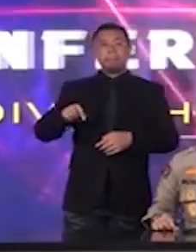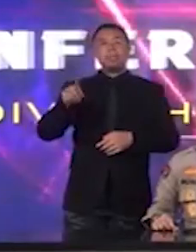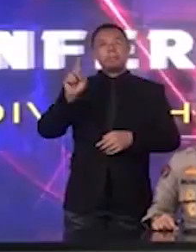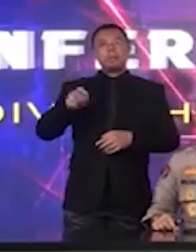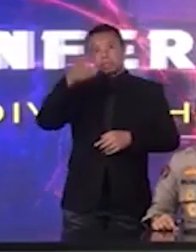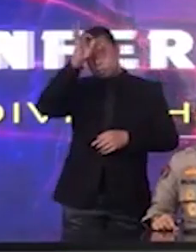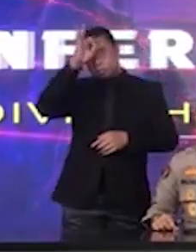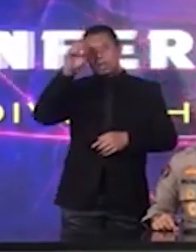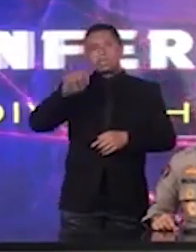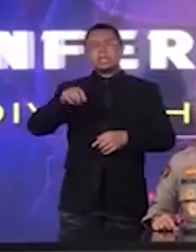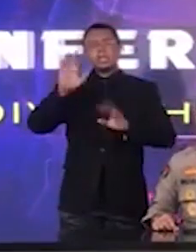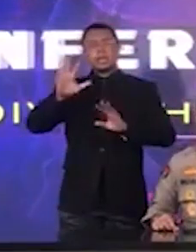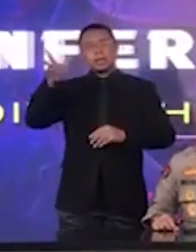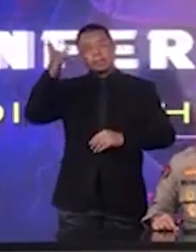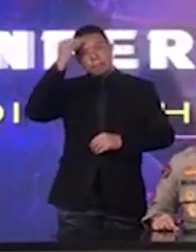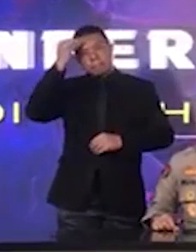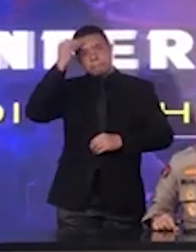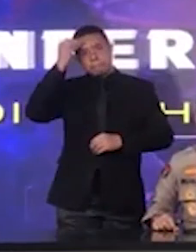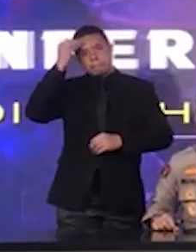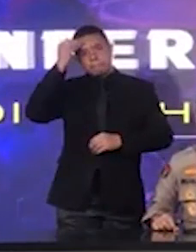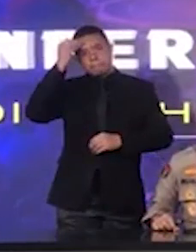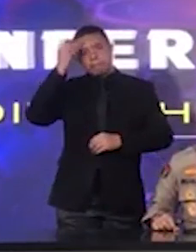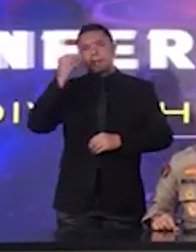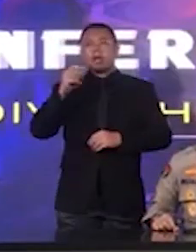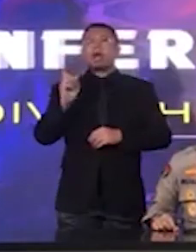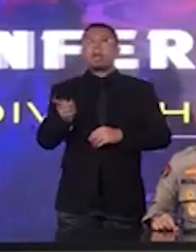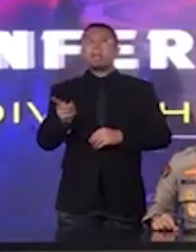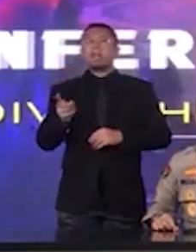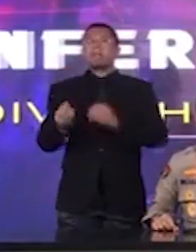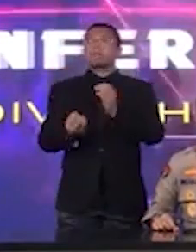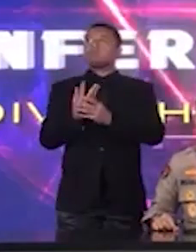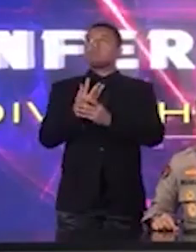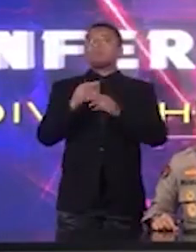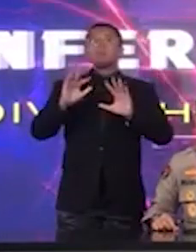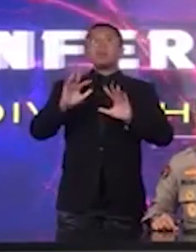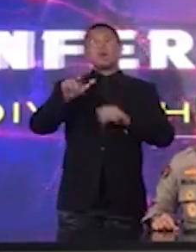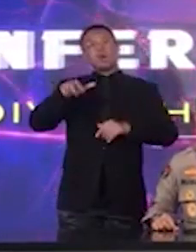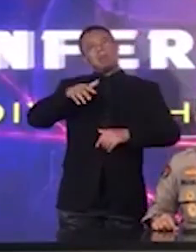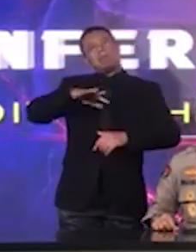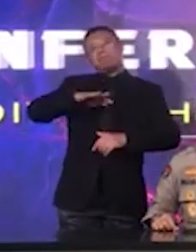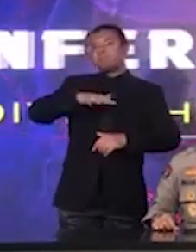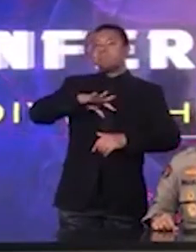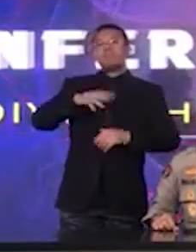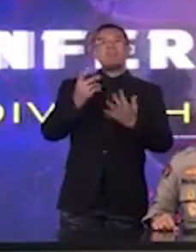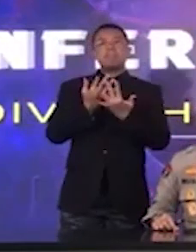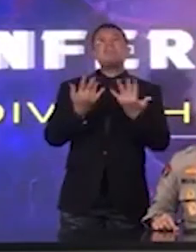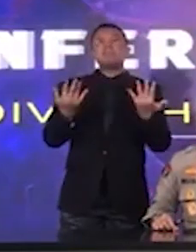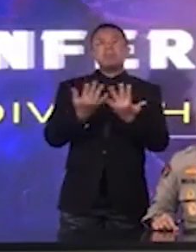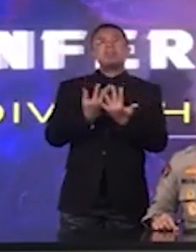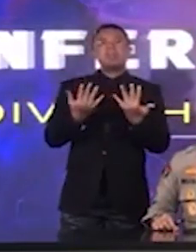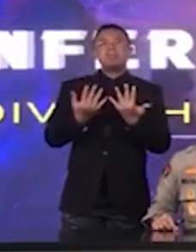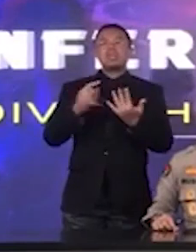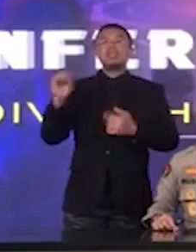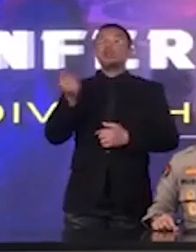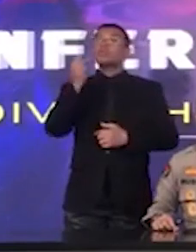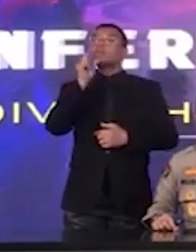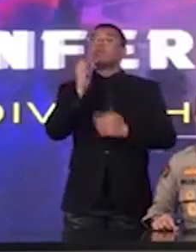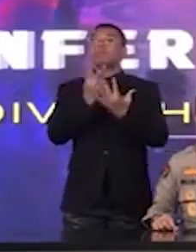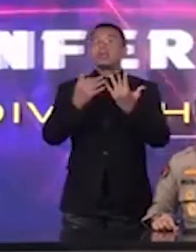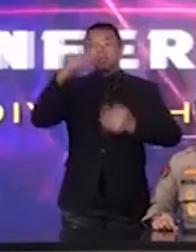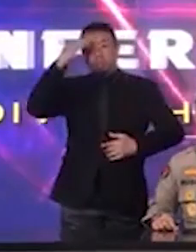munculnya Polri sangat memahami ya, munculnya keresahan di masyarakat, terutama